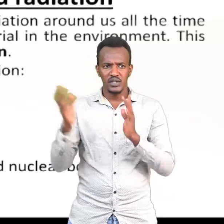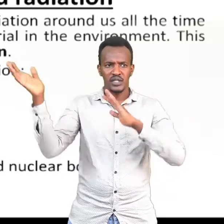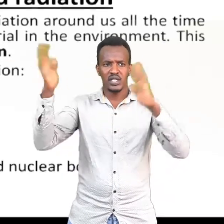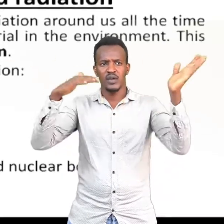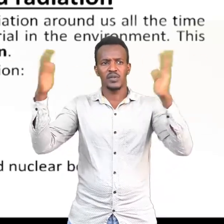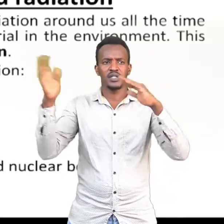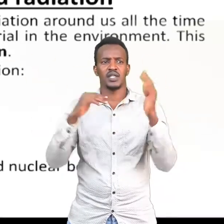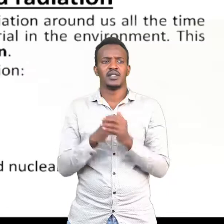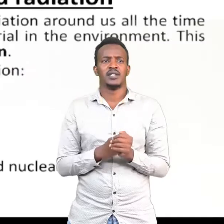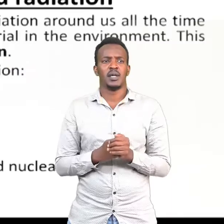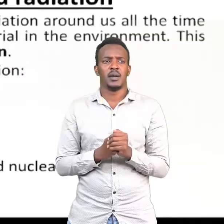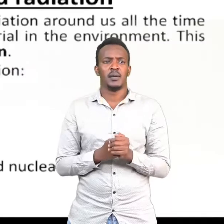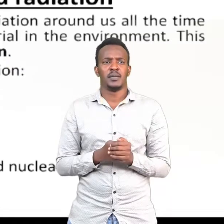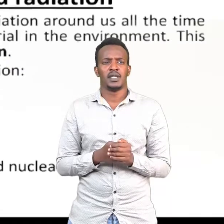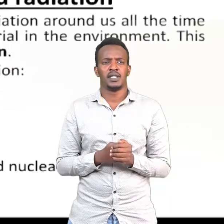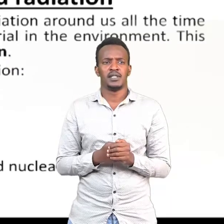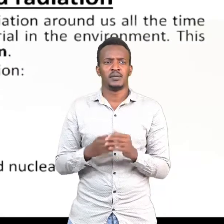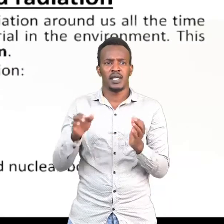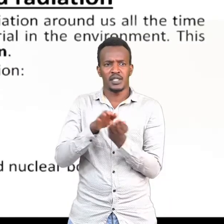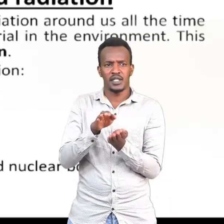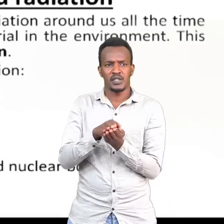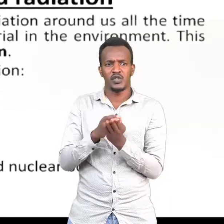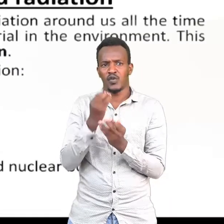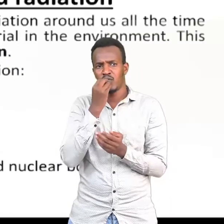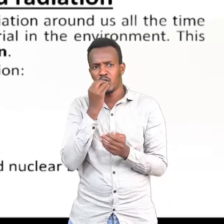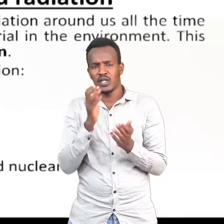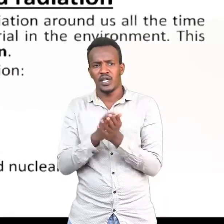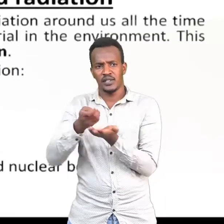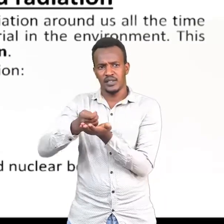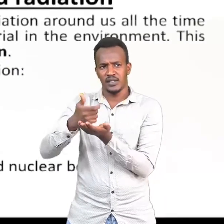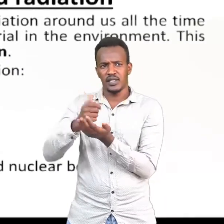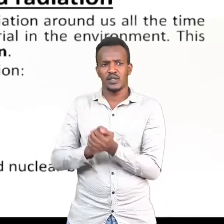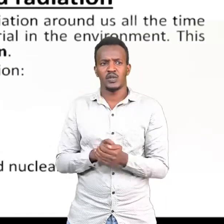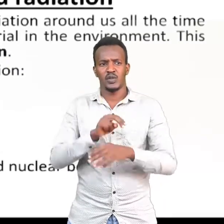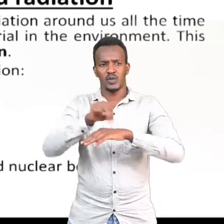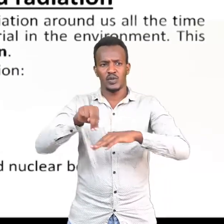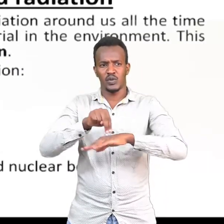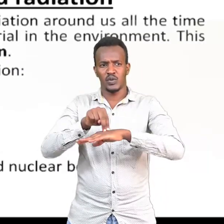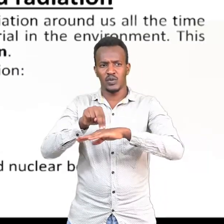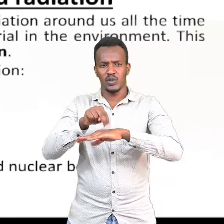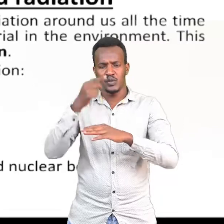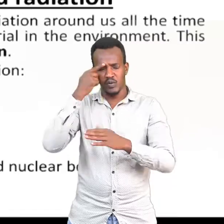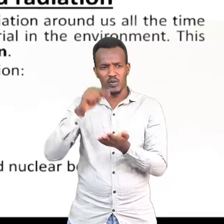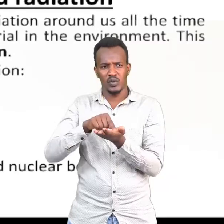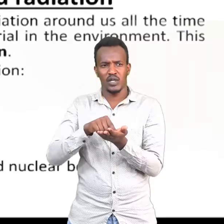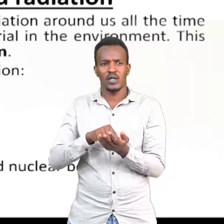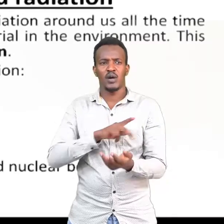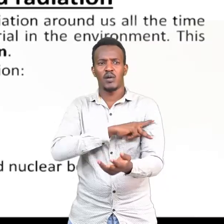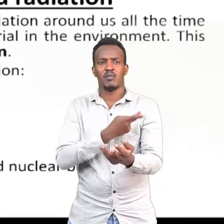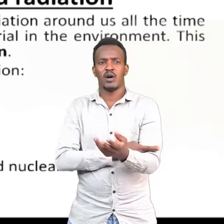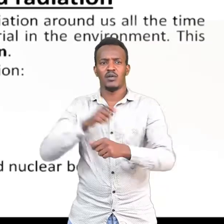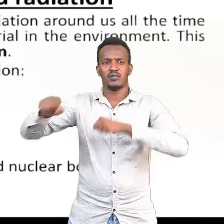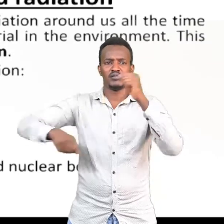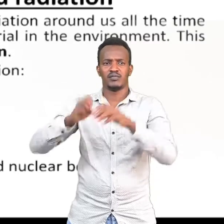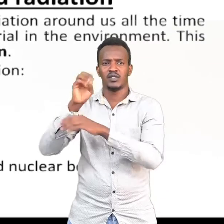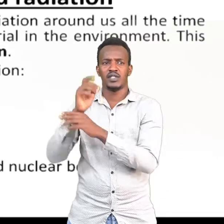dhagxantaasi hawada markaasi sidoo kale packaged food and drinkska nuclear power stationska iyo nuclear bombiska ciiddii markaasi